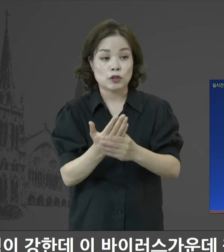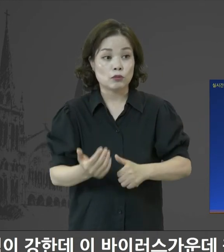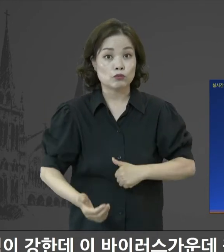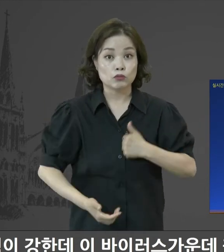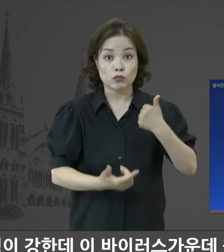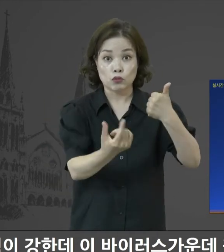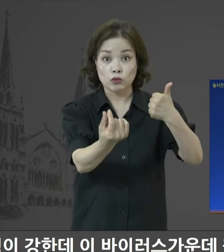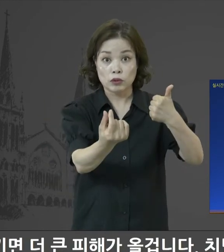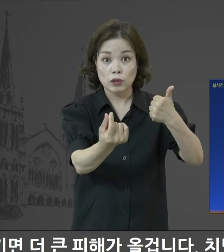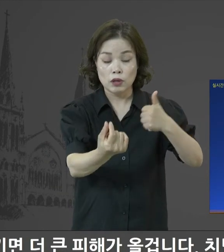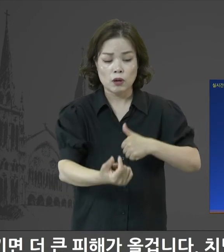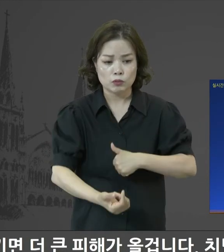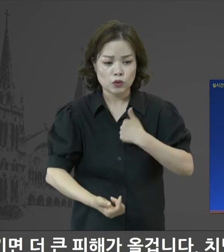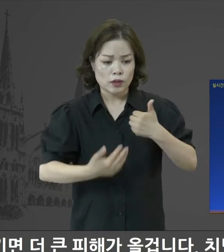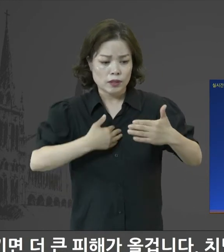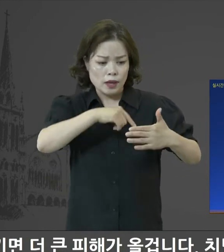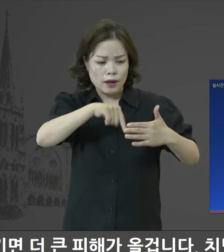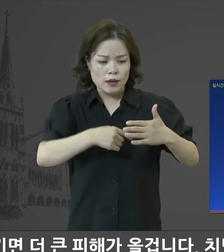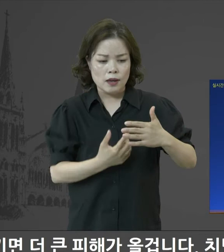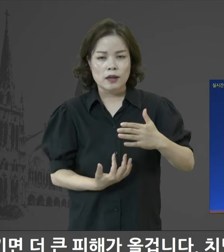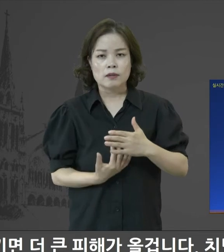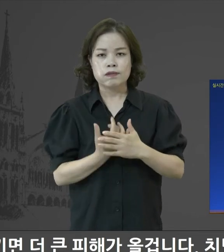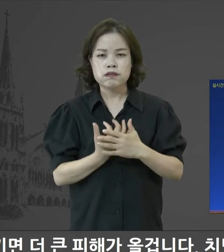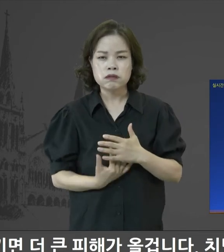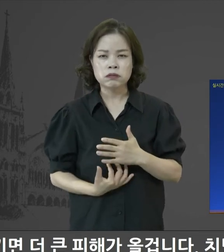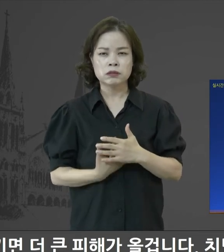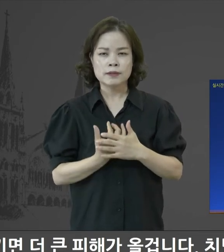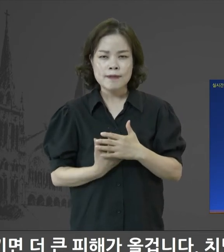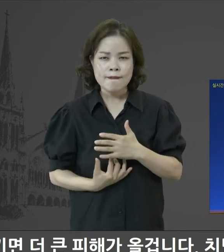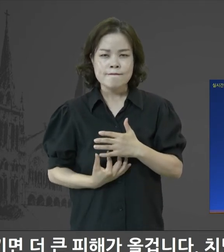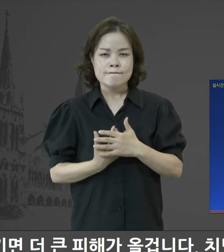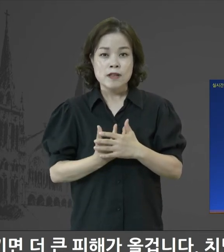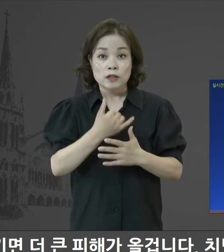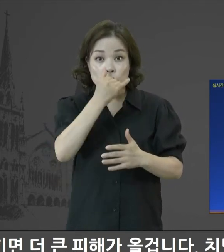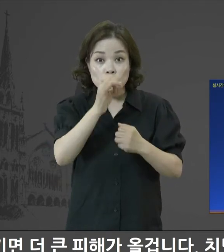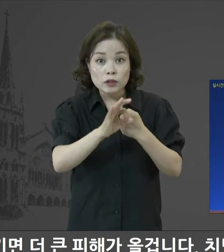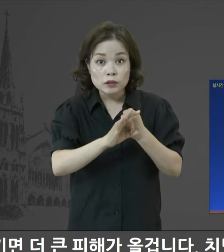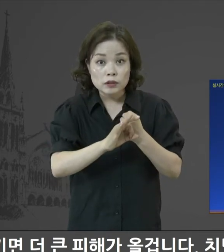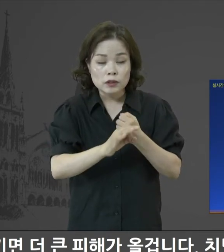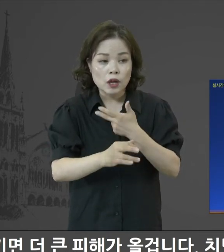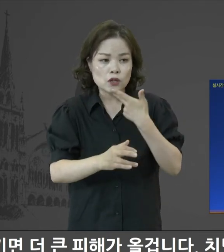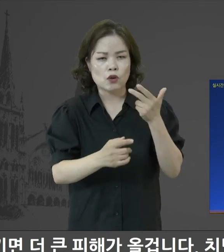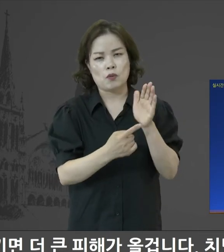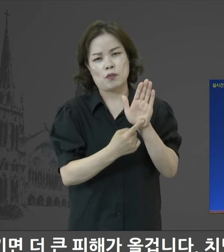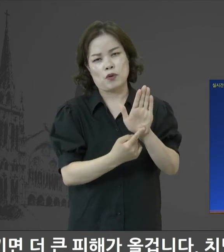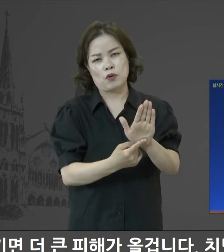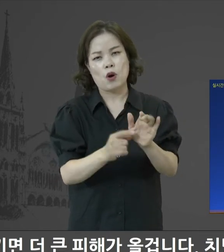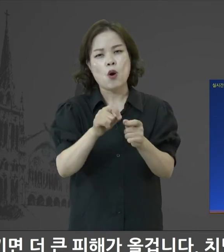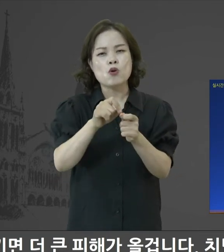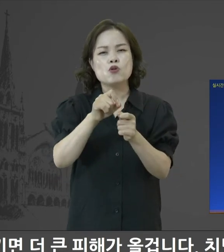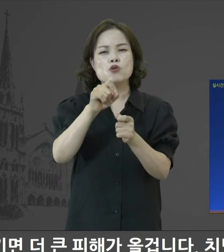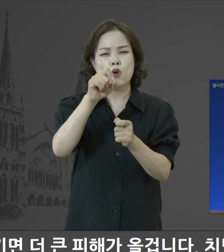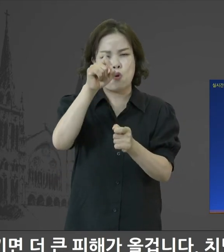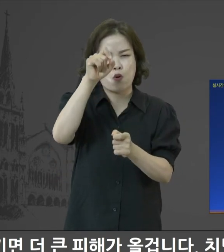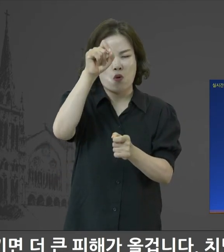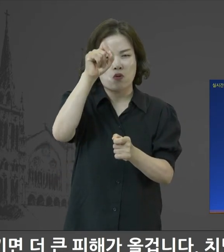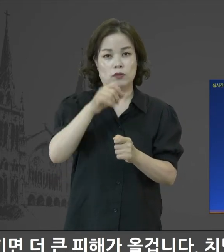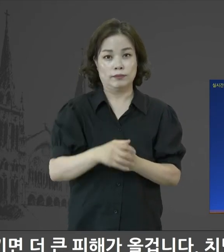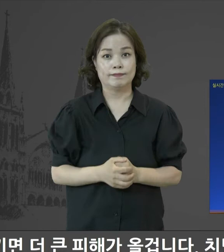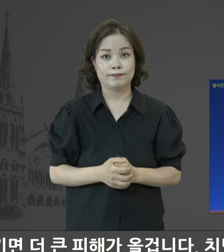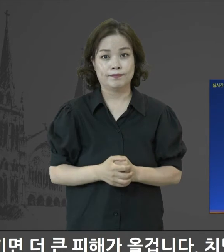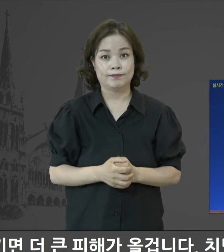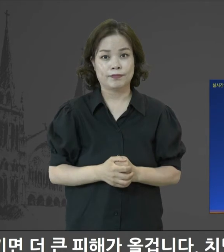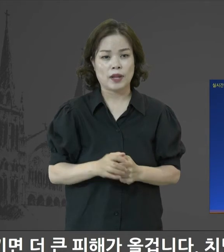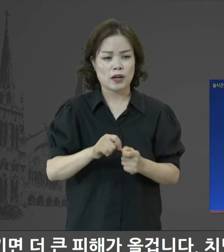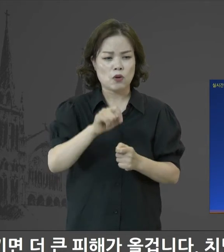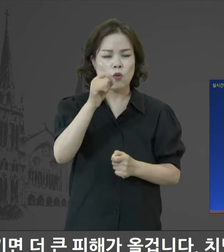겁니다. 분노가 내 안에 오래 자리 잡고 있는 것을 영어 표현은 이렇게 합니다. long, 길다는 것이요,